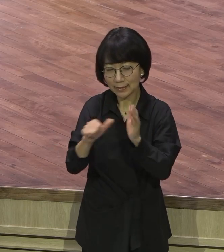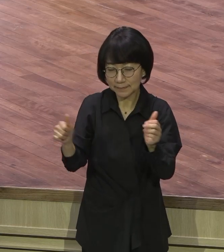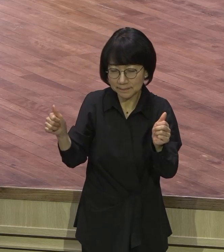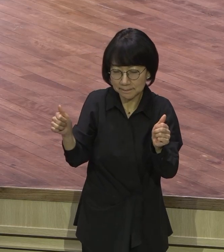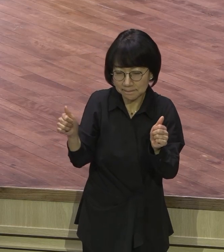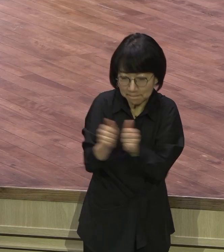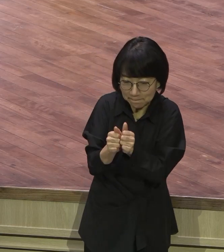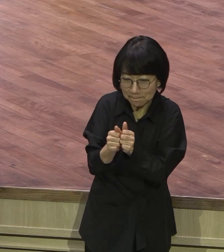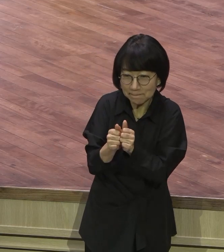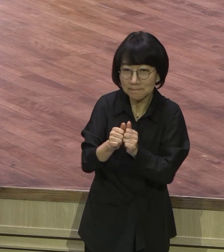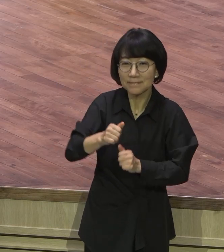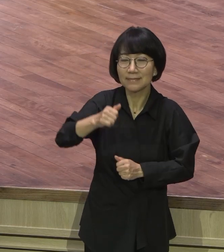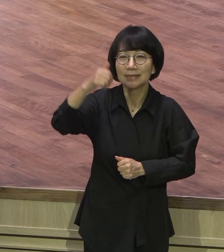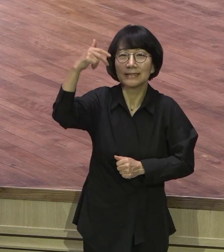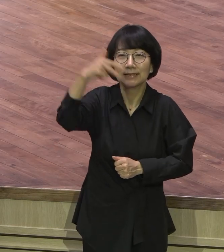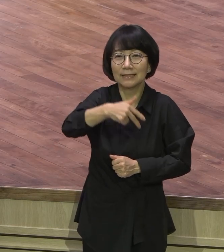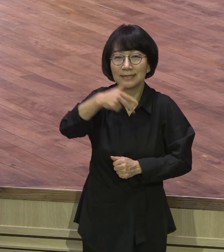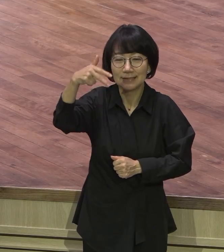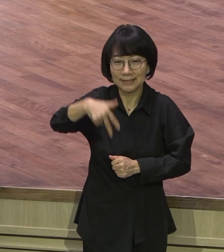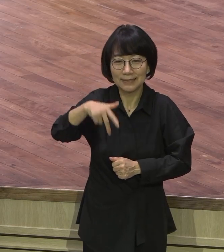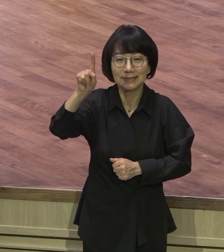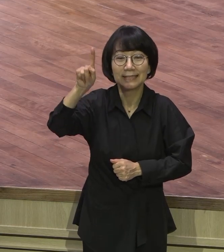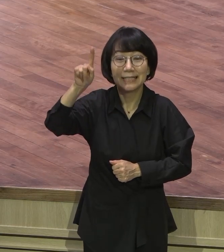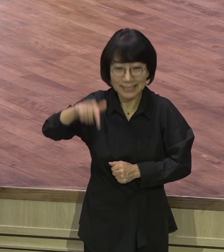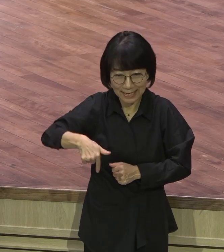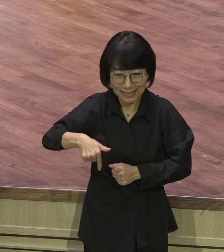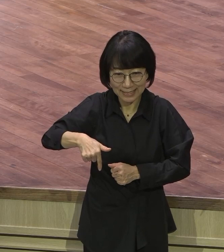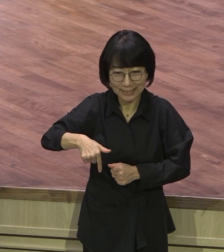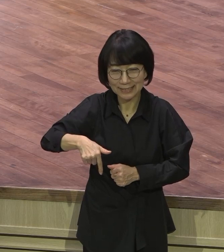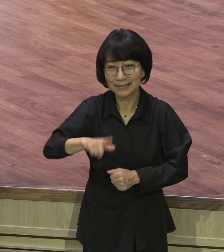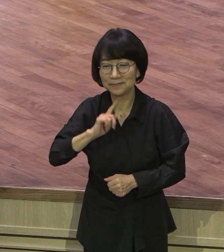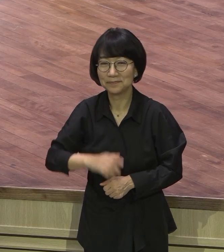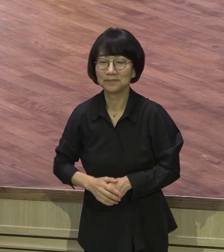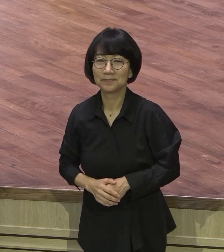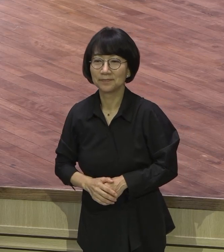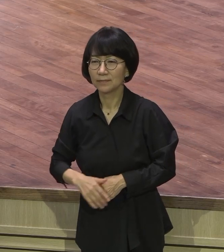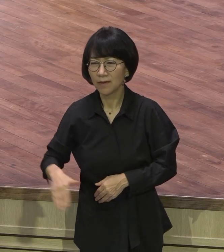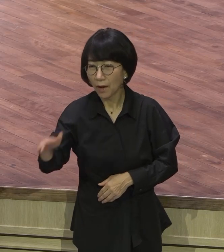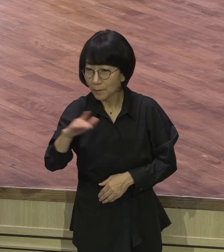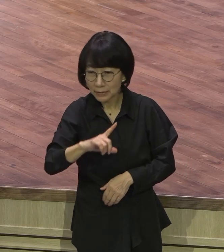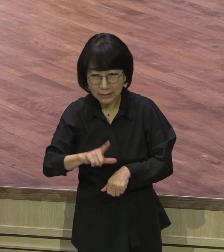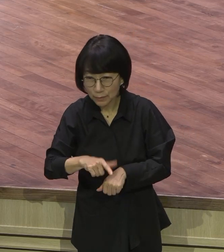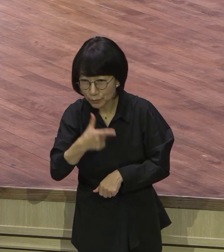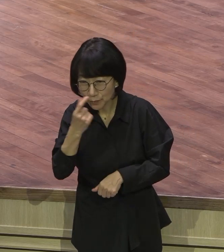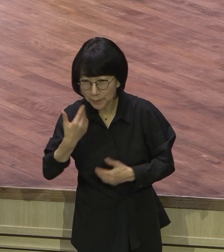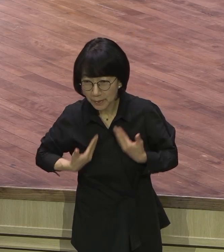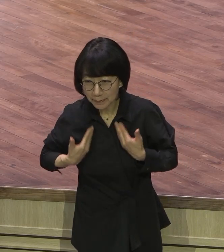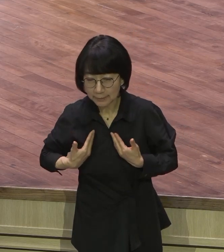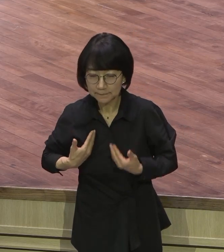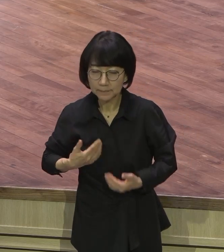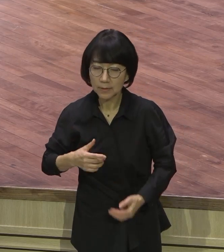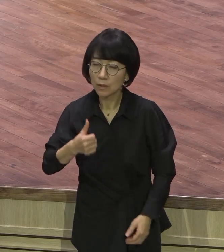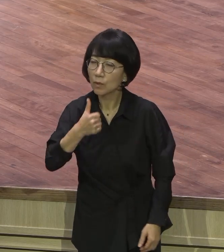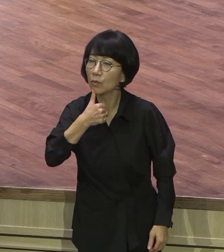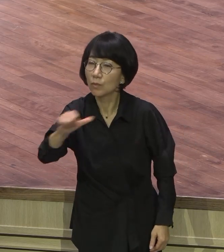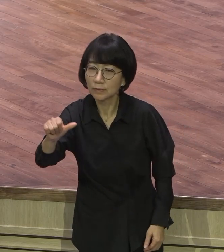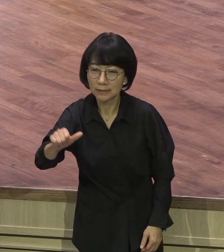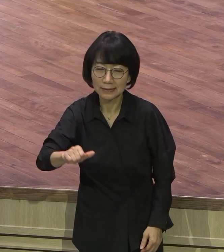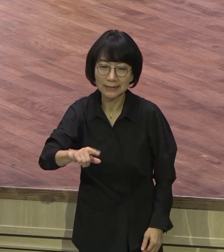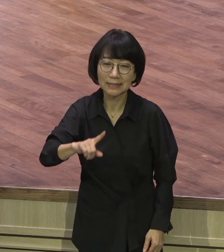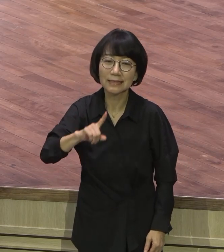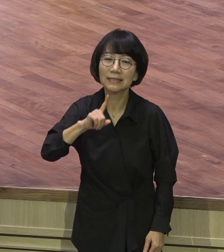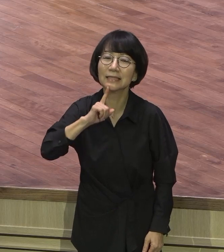그렇게 하나님 앞에 여러분이 시간이 아무리 없더라도 단 5분이라도 단 1분이라도 하라니